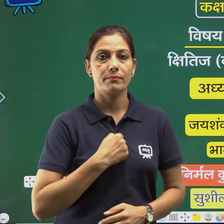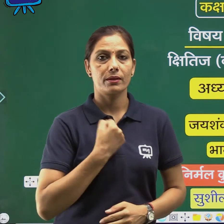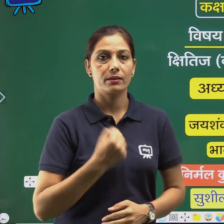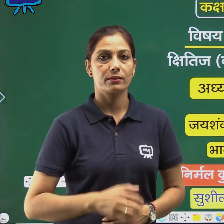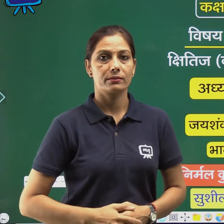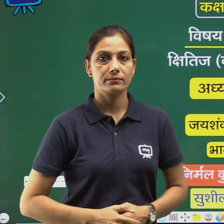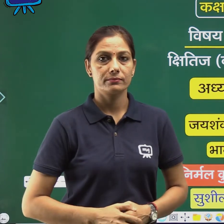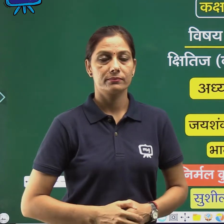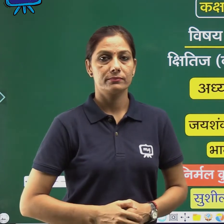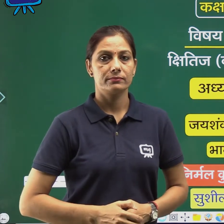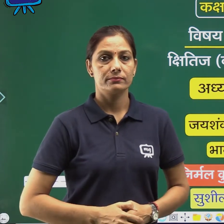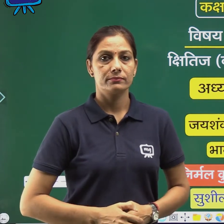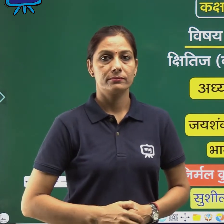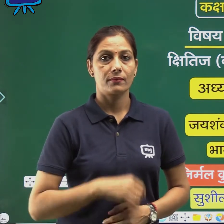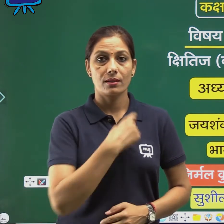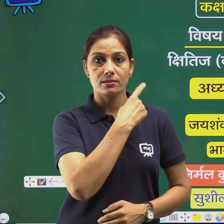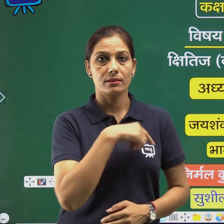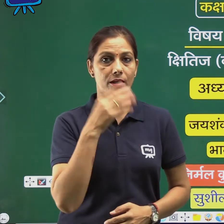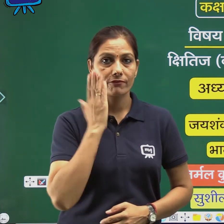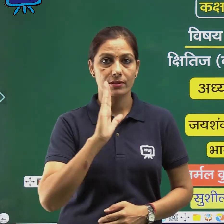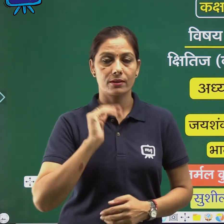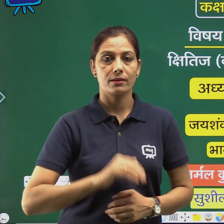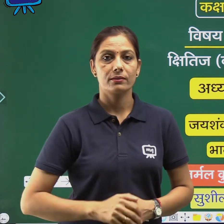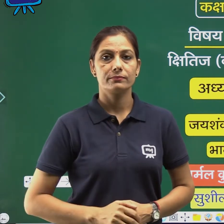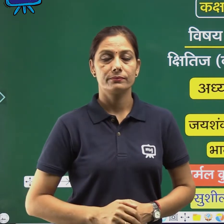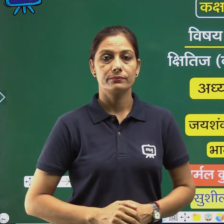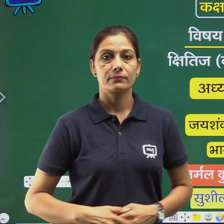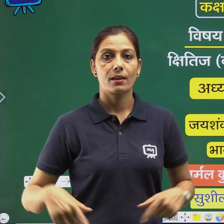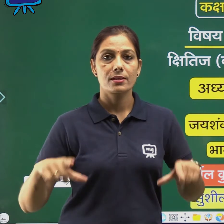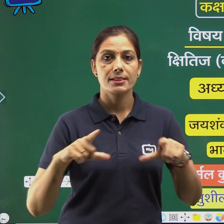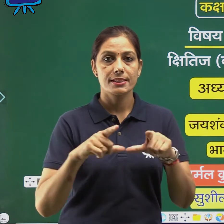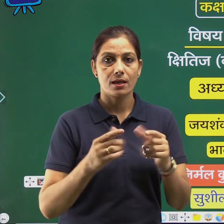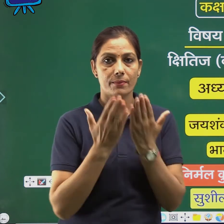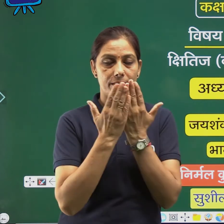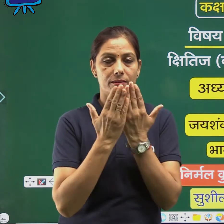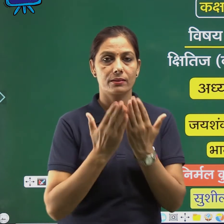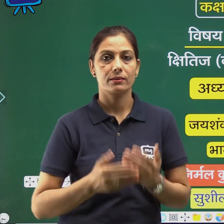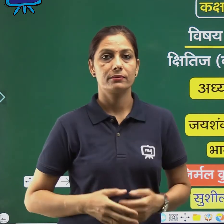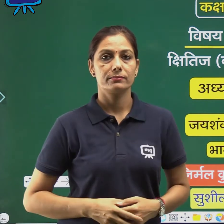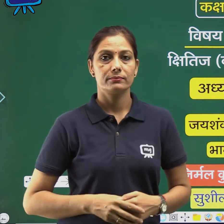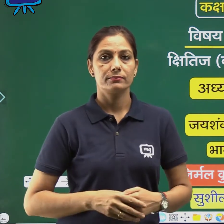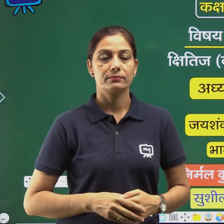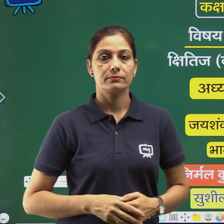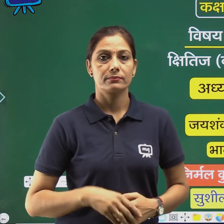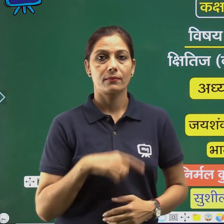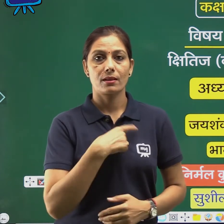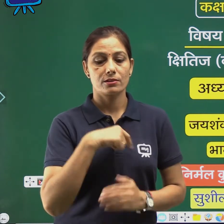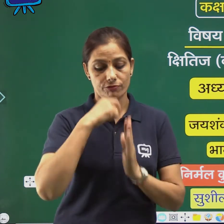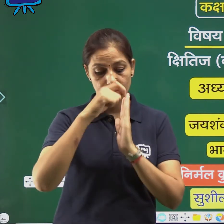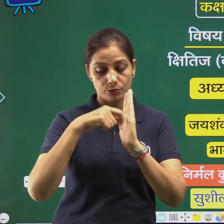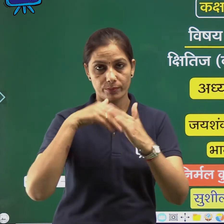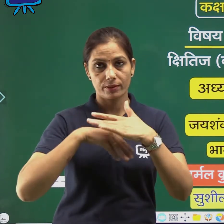हमने इस कविता का सार पढ़ा था। इस वीडियो